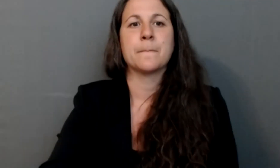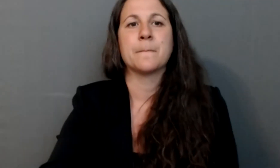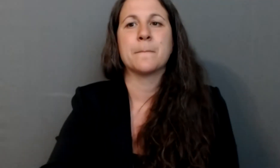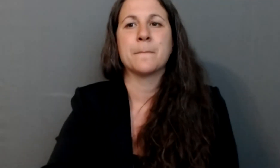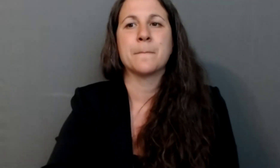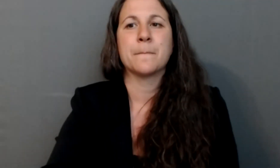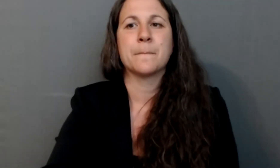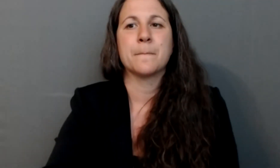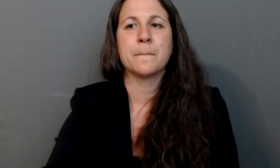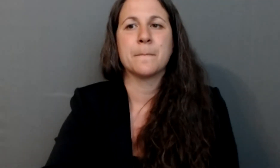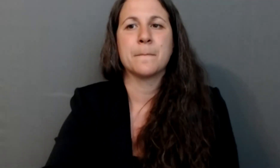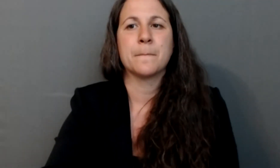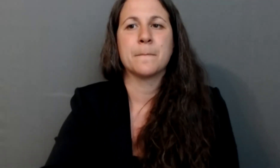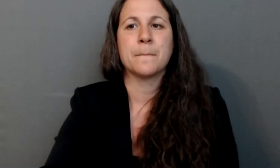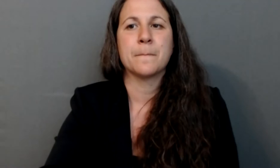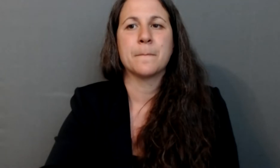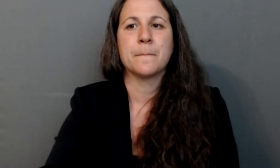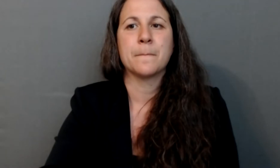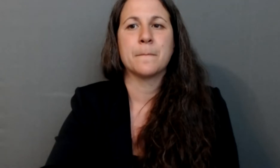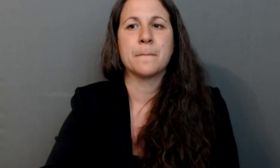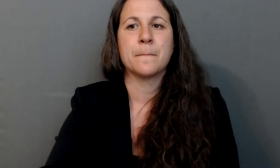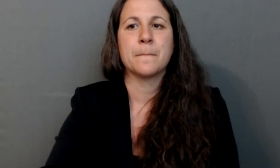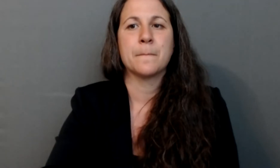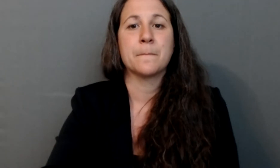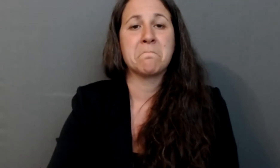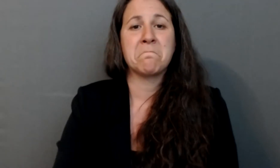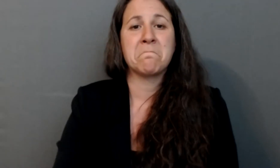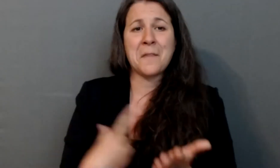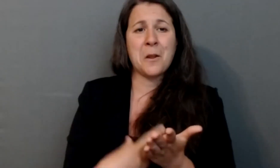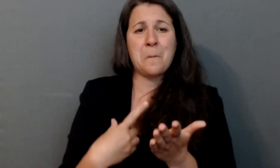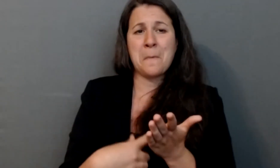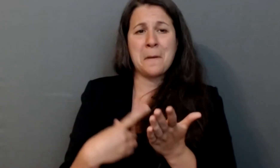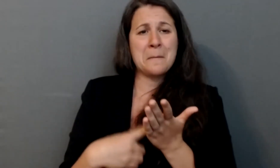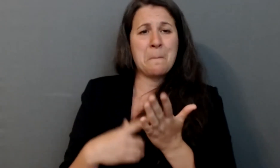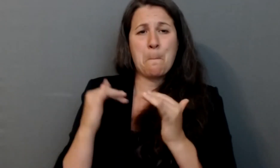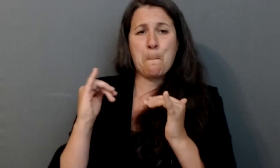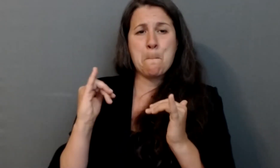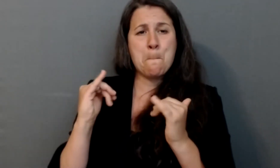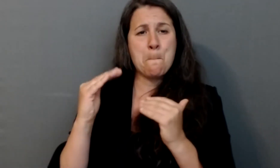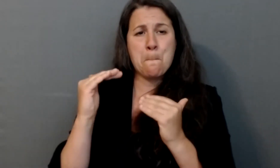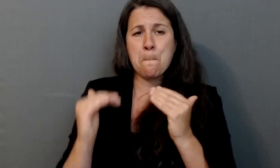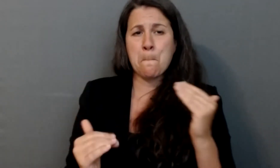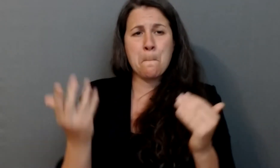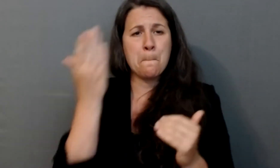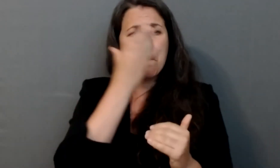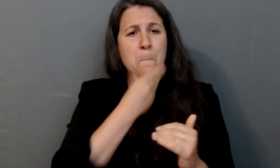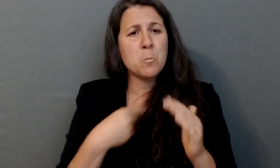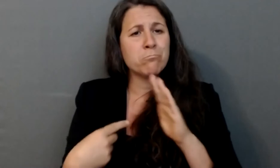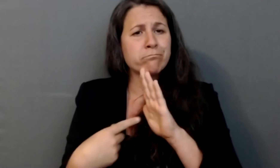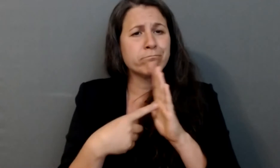Les commentaires sont unanimes dans le clavardage pour ces magnifiques prestations.